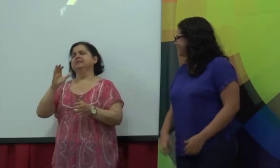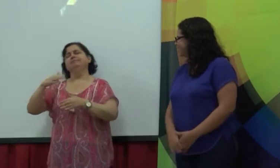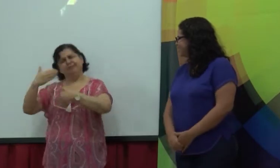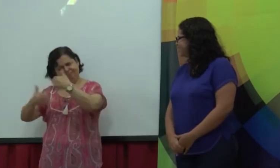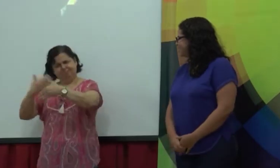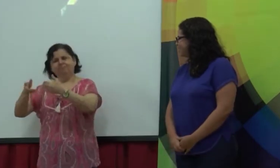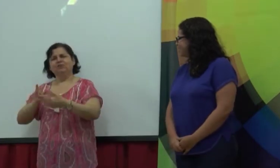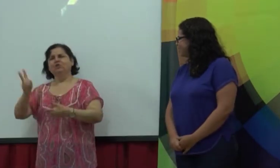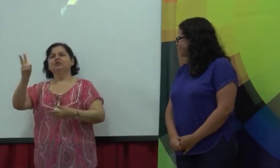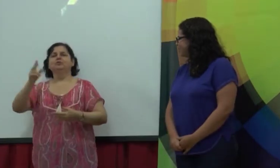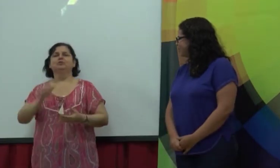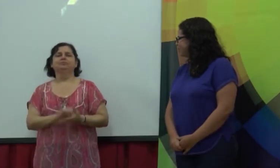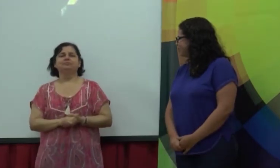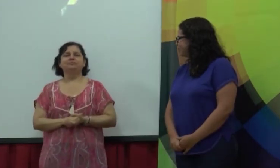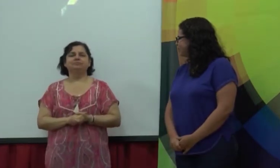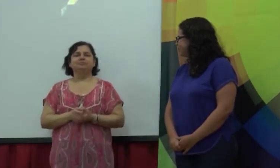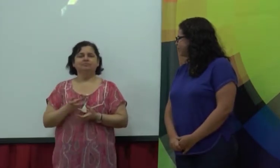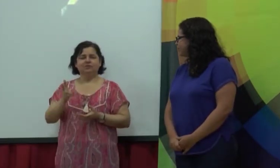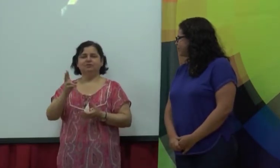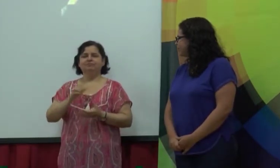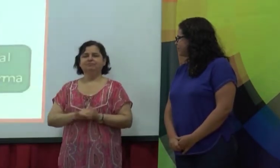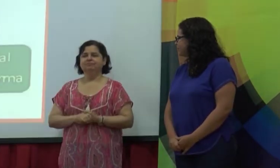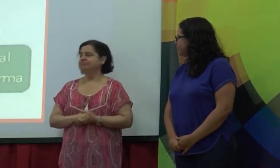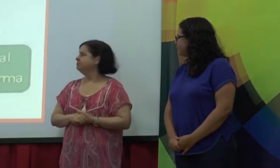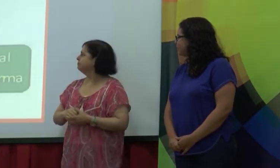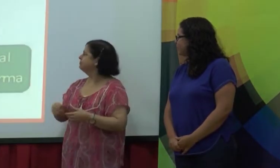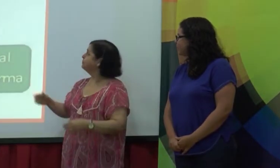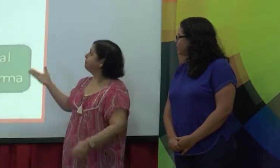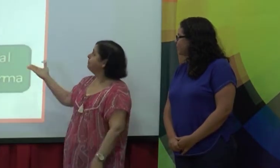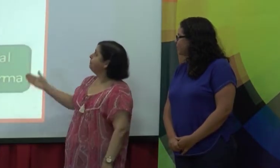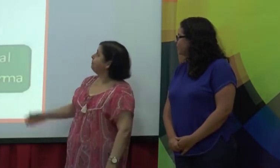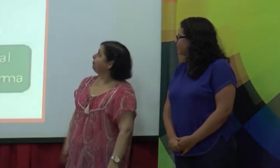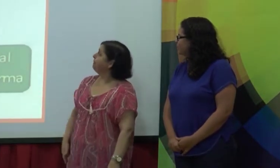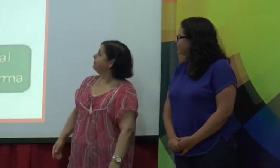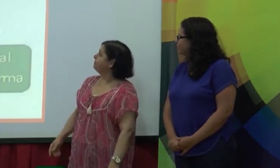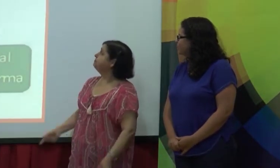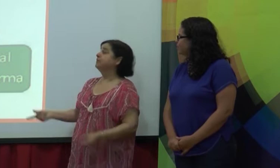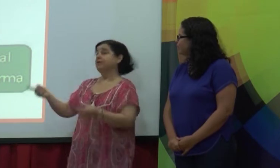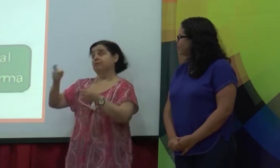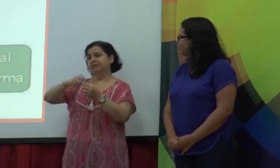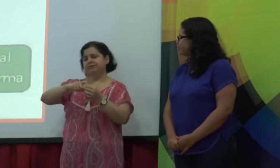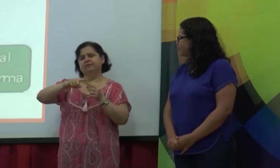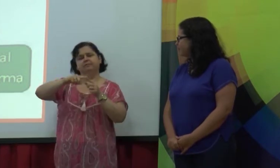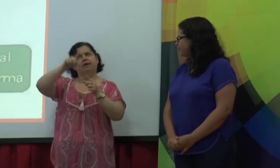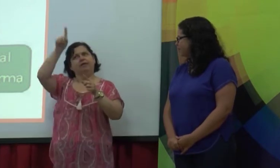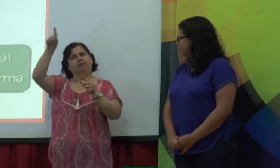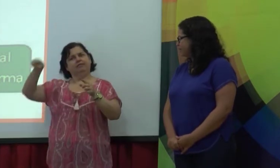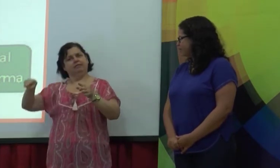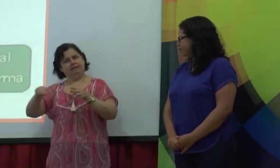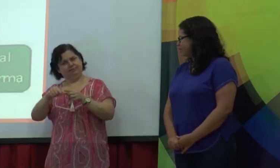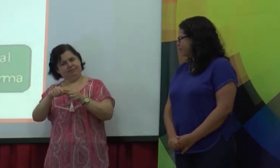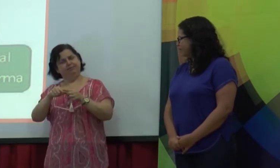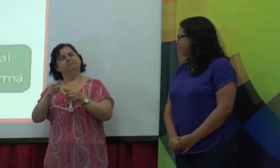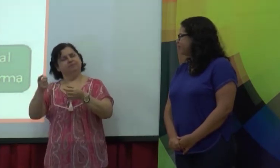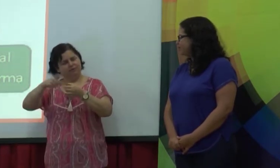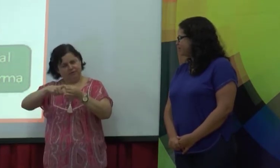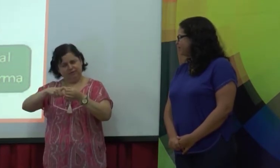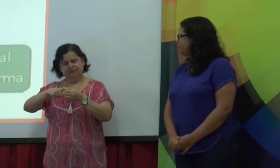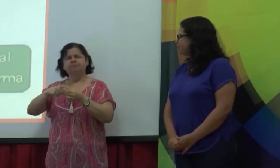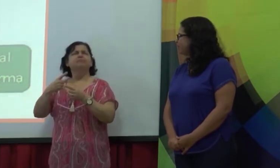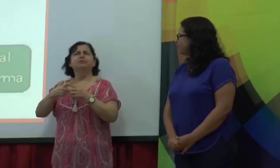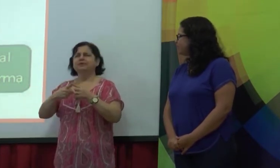espíritos. E o tempo foi passando com os estudos. Bom, voltando